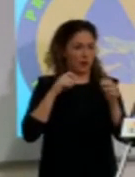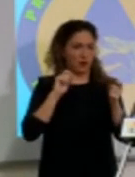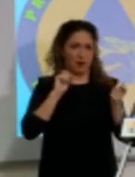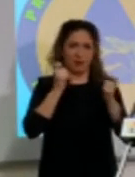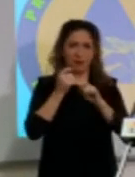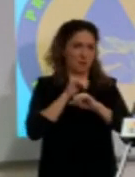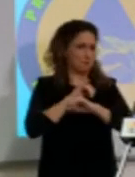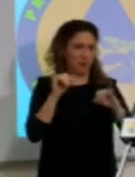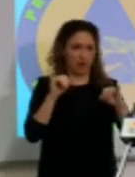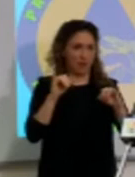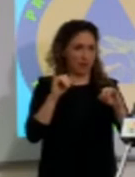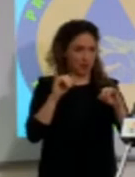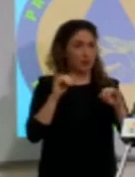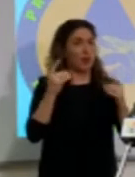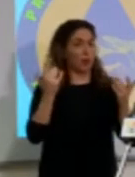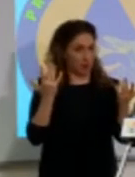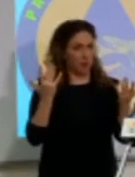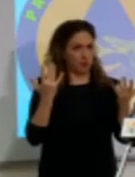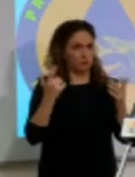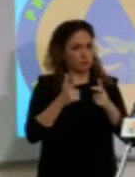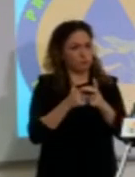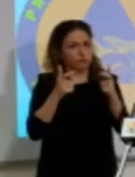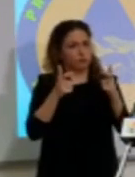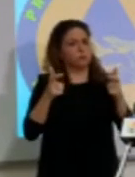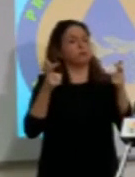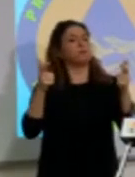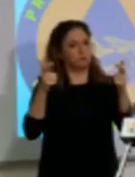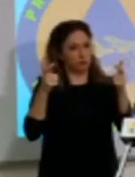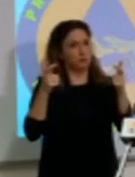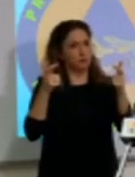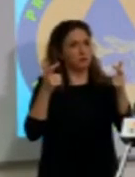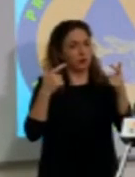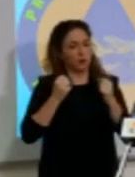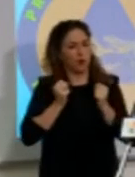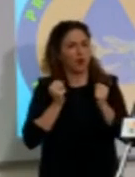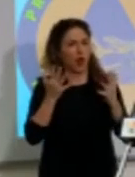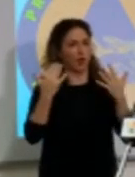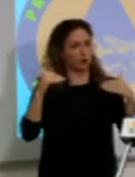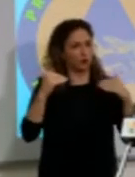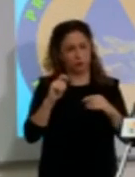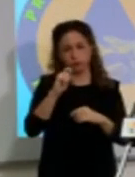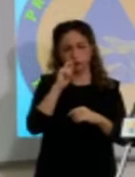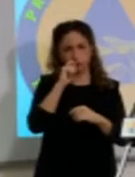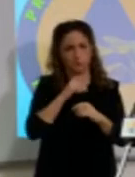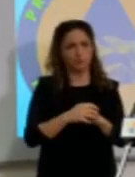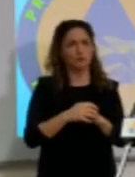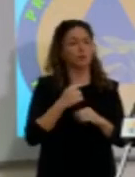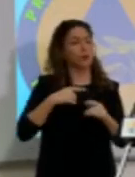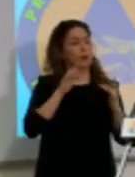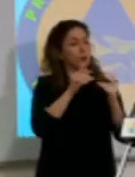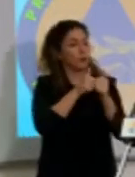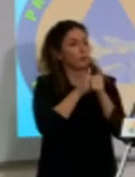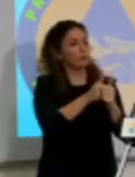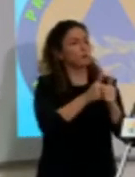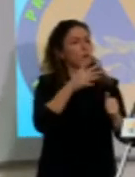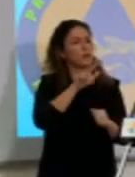3.094 ricoverati totali terapie intensive invece sono a340 e ai 3.094 si aggiungono